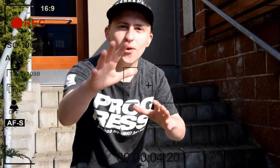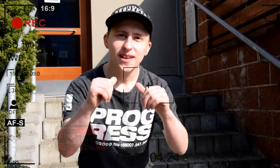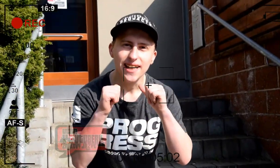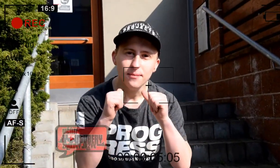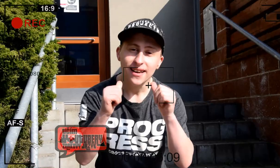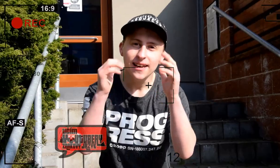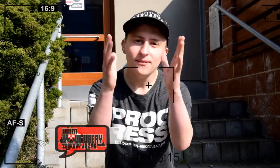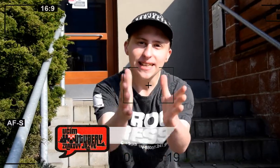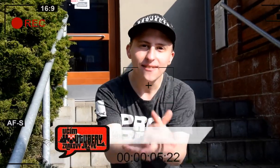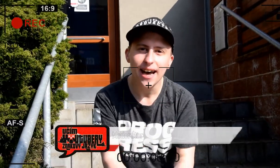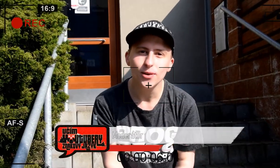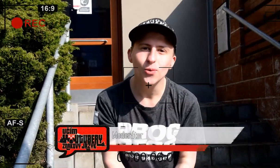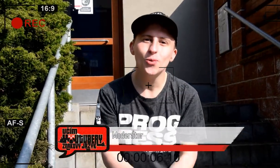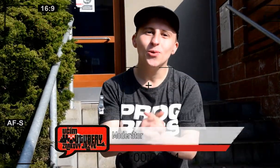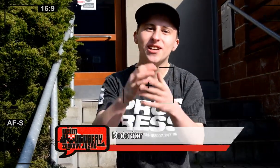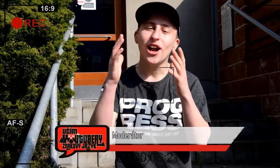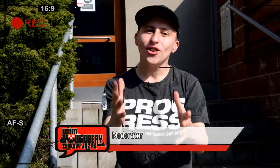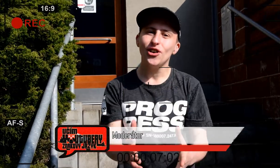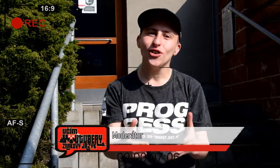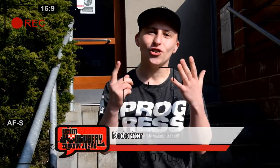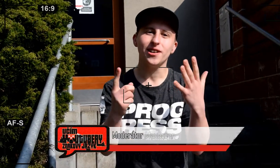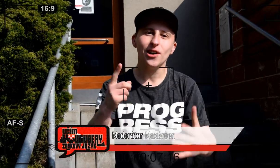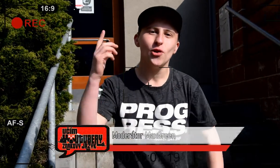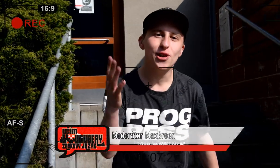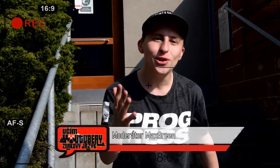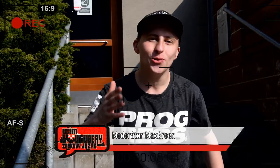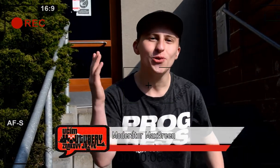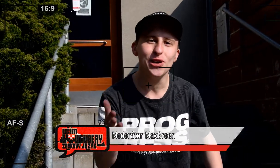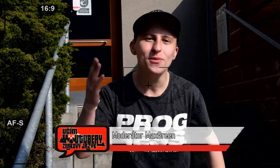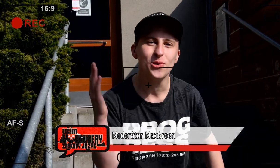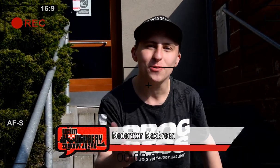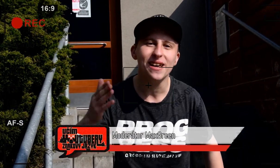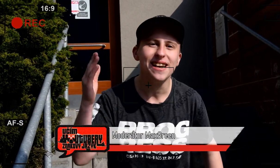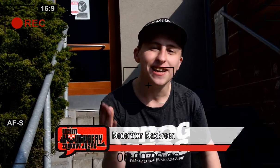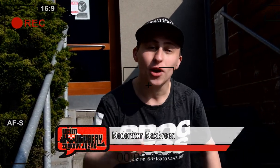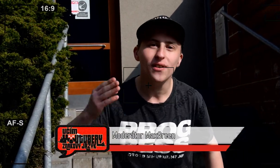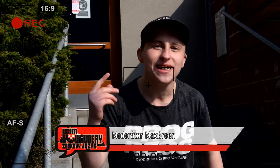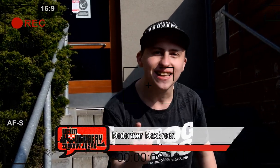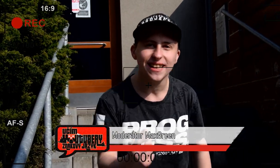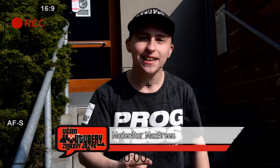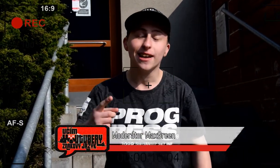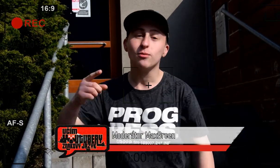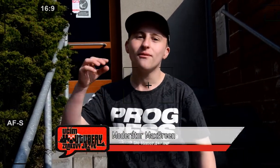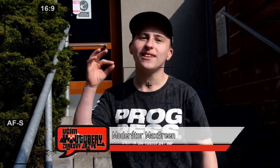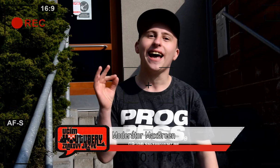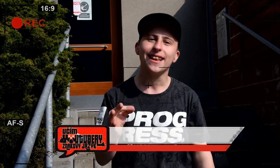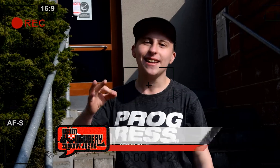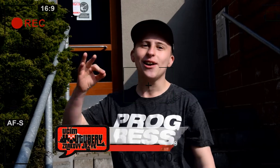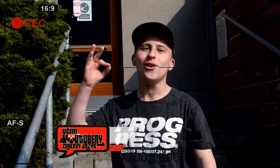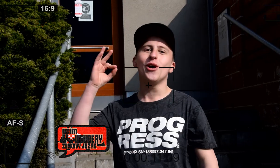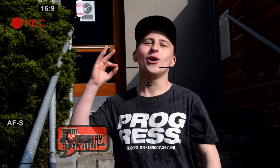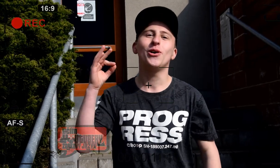Ahoj, já jsem Rin, vítám vás u dalšího 6. dílu Učím youtubery znakový jazyk. Dneska tu mám vzácného